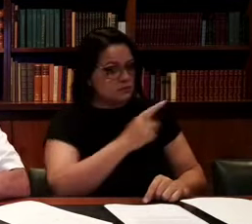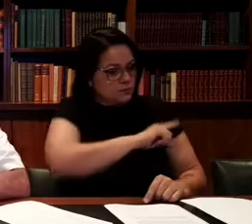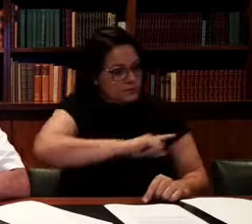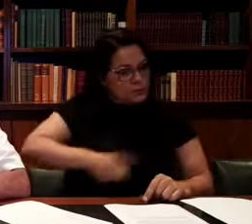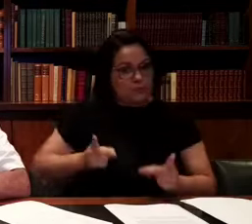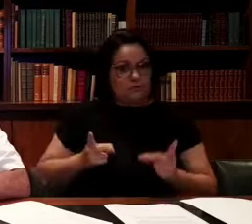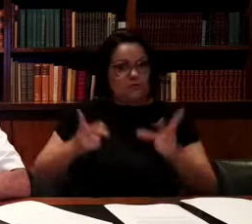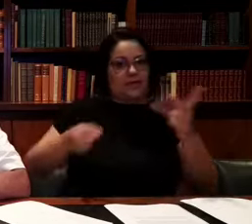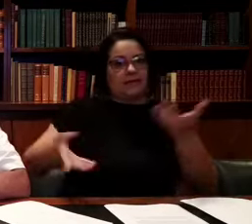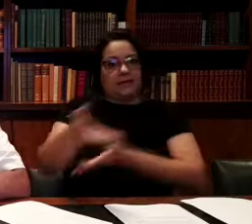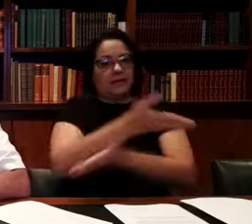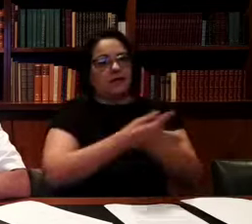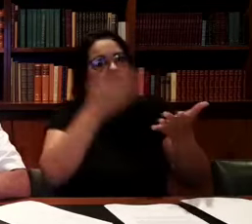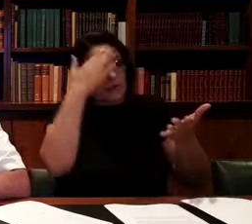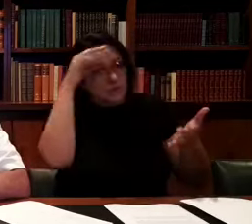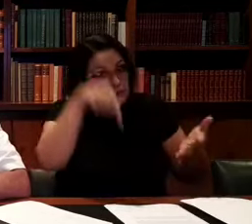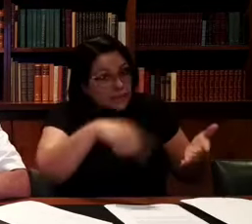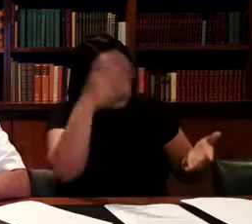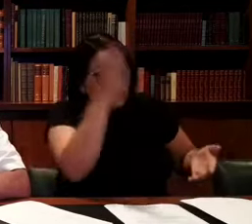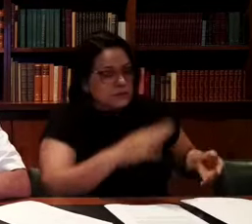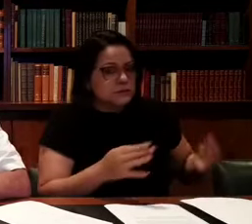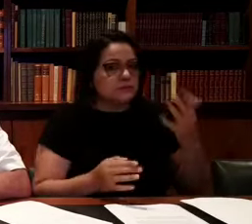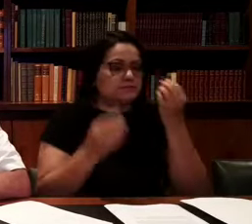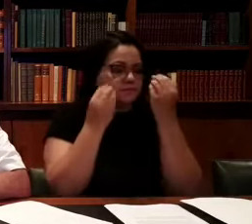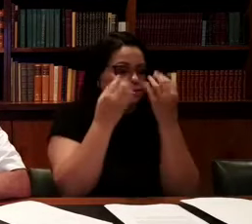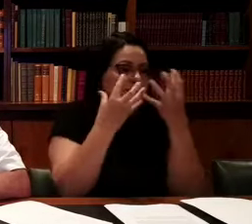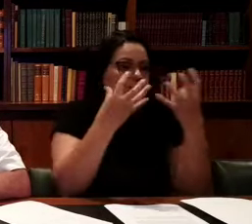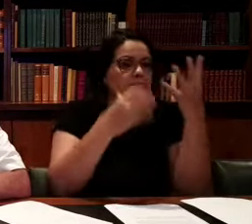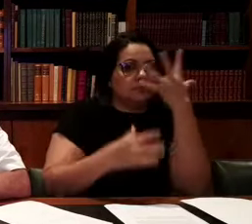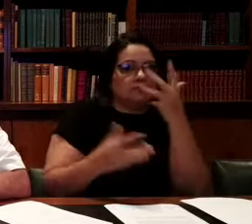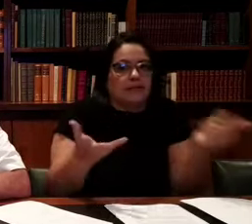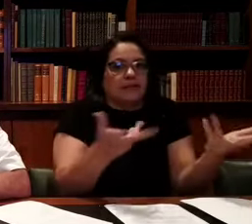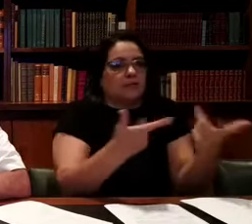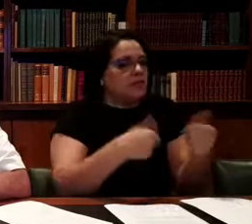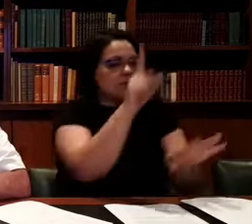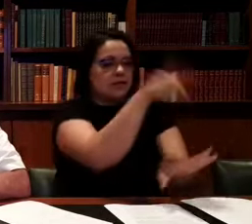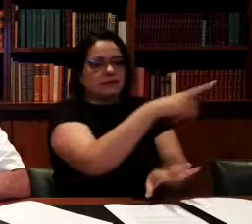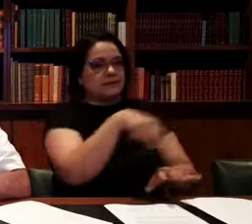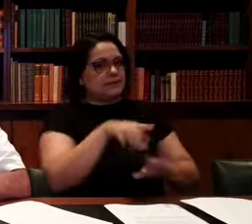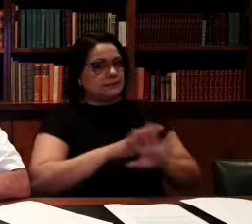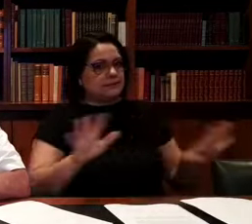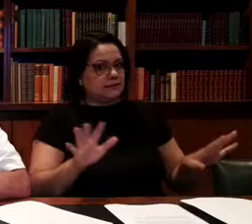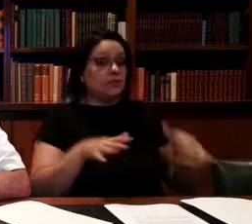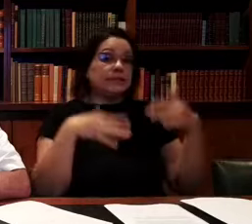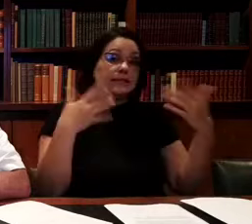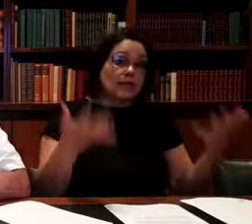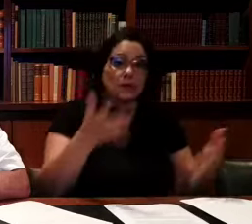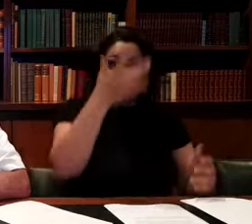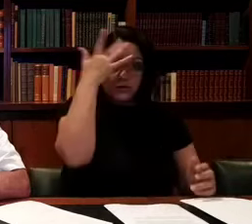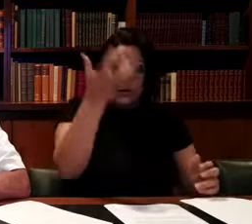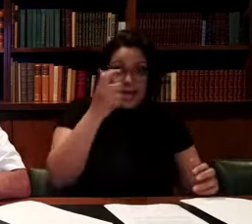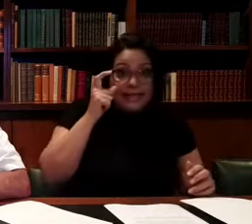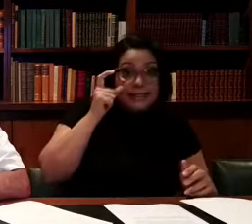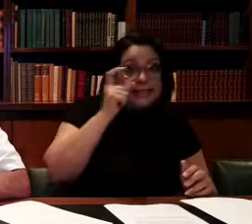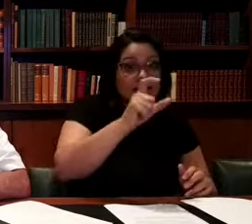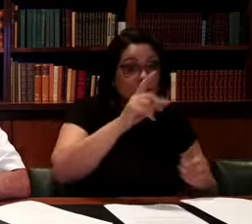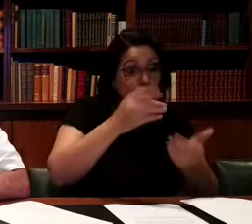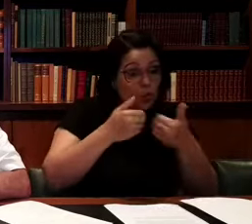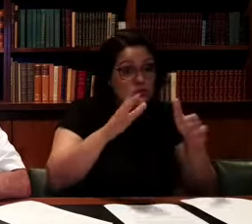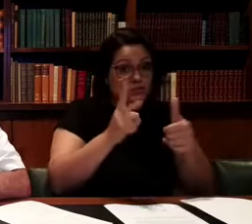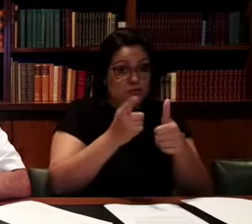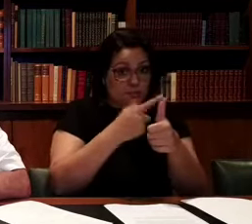as rádios brasileiras são maravilhosas existe um interesse comercial muito grande estava suspenso Então os interessados a partir de